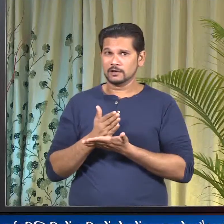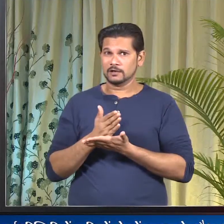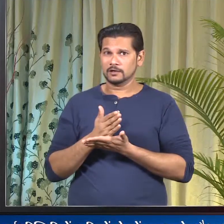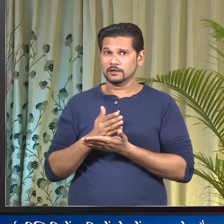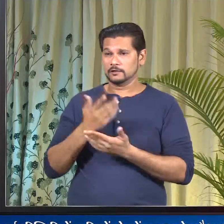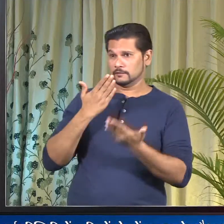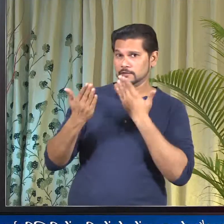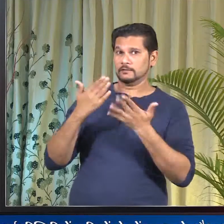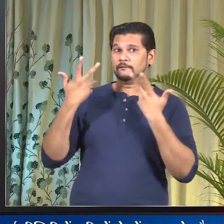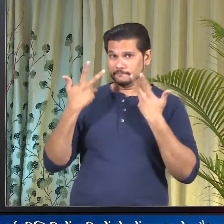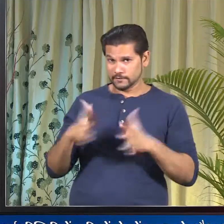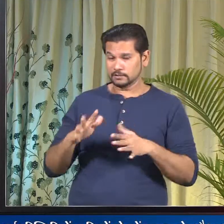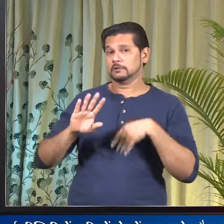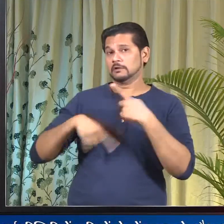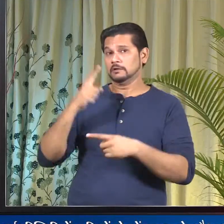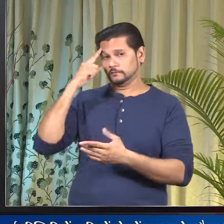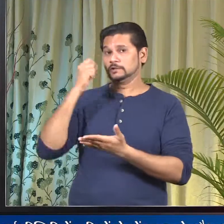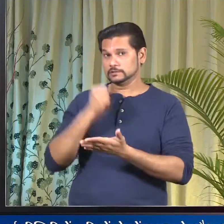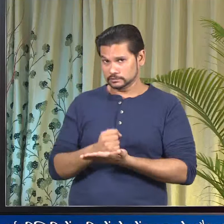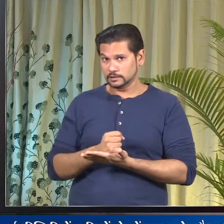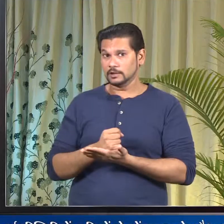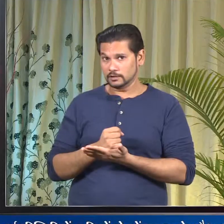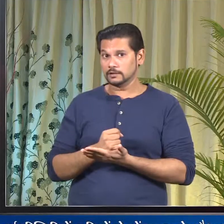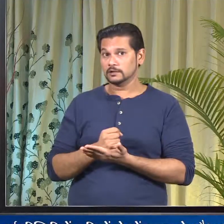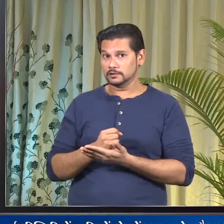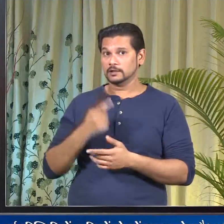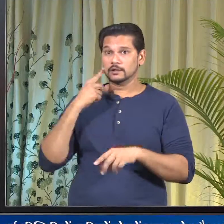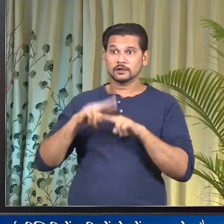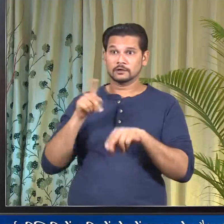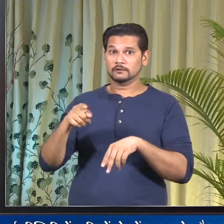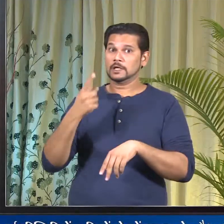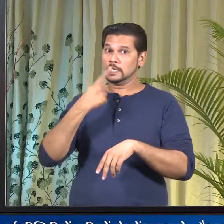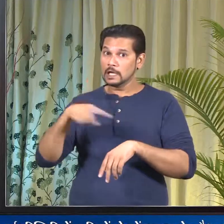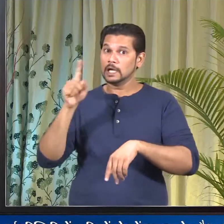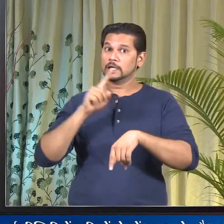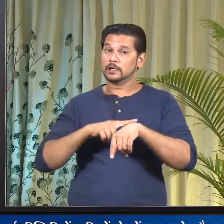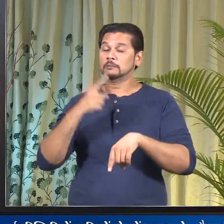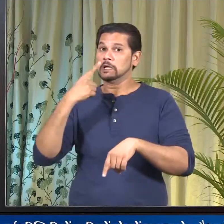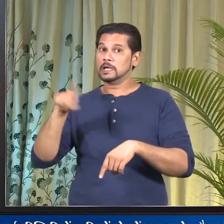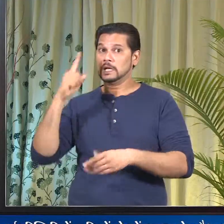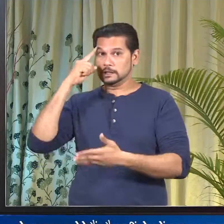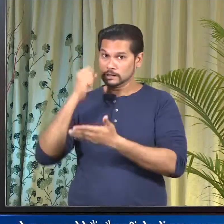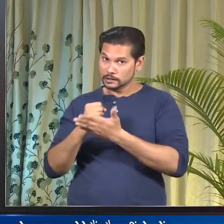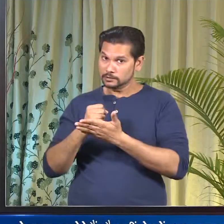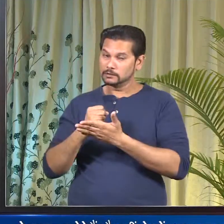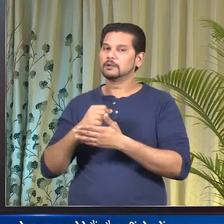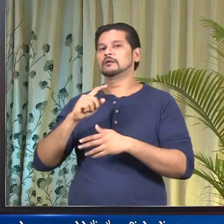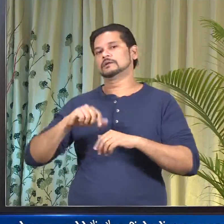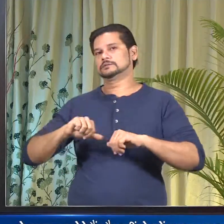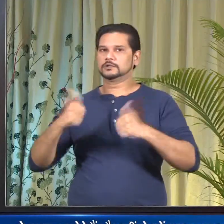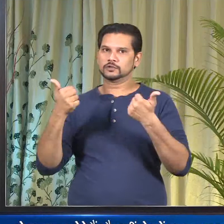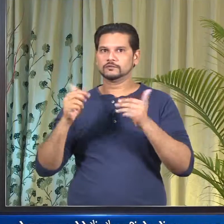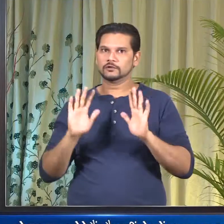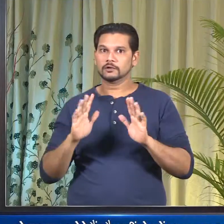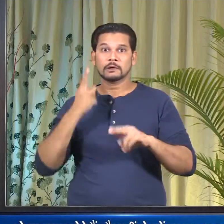परकने के बाद निर्णय भी लेना होता है, और यदि हम सही समय पर सही निर्णय लेते हैं, तो हम सफल होते